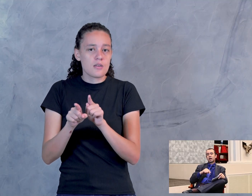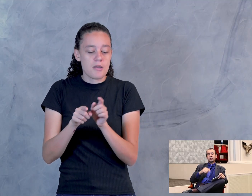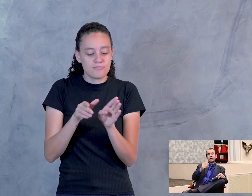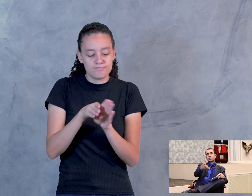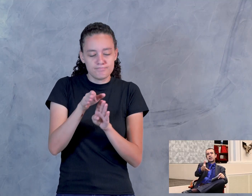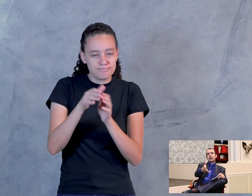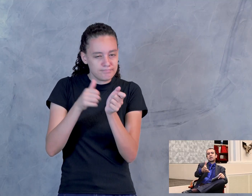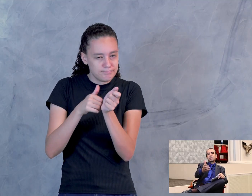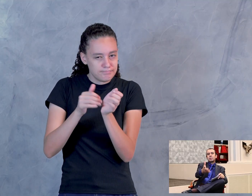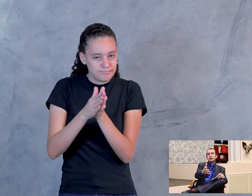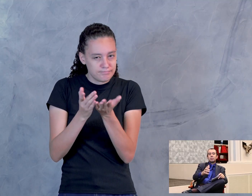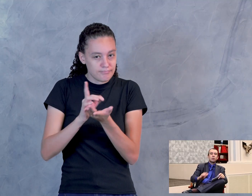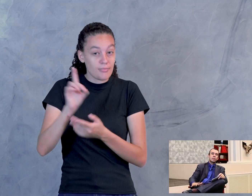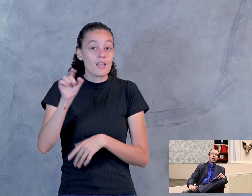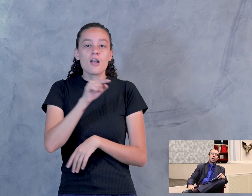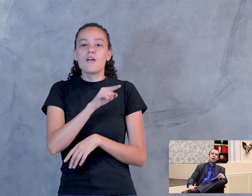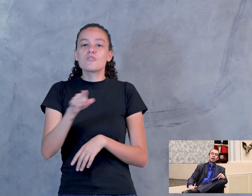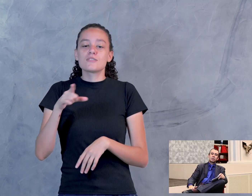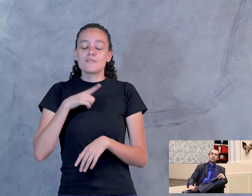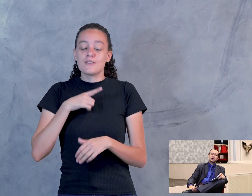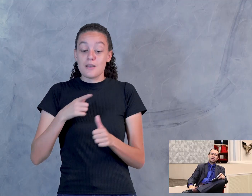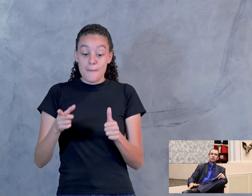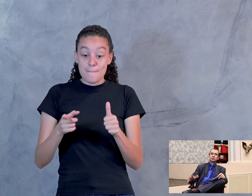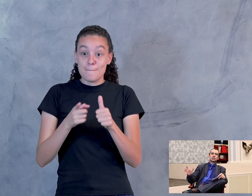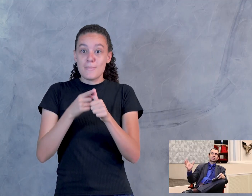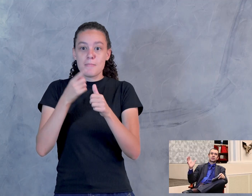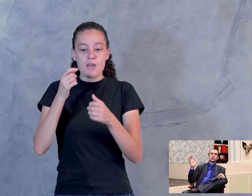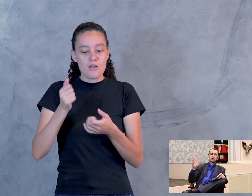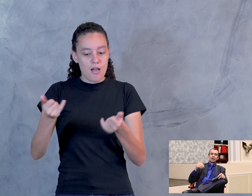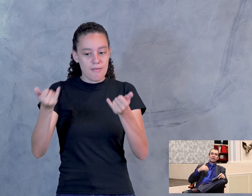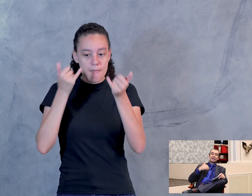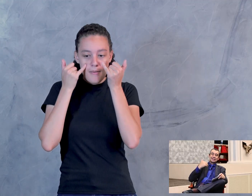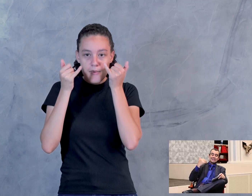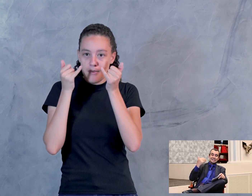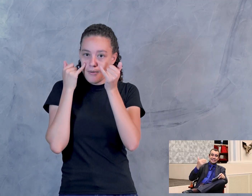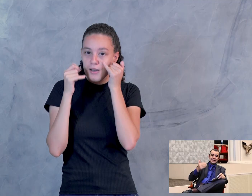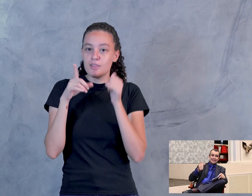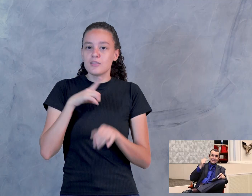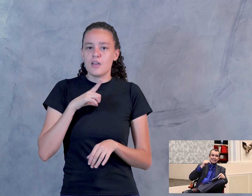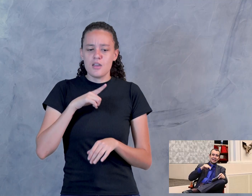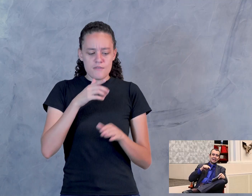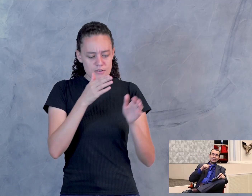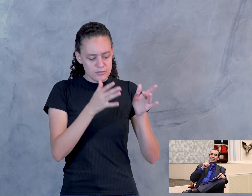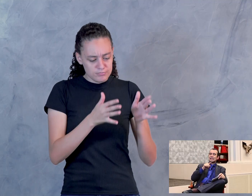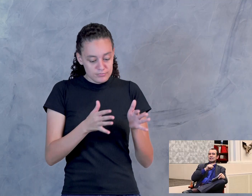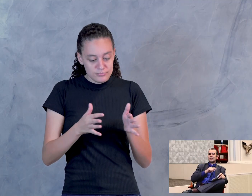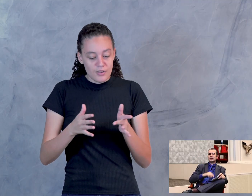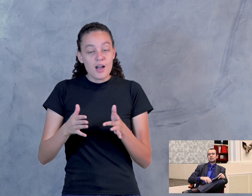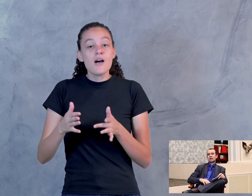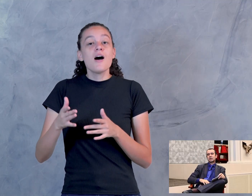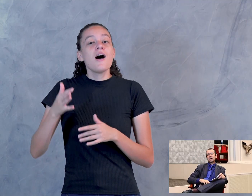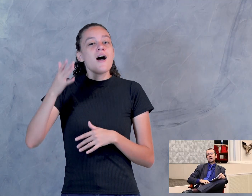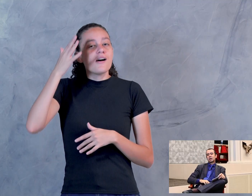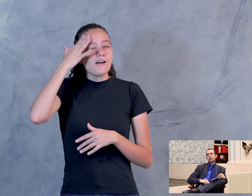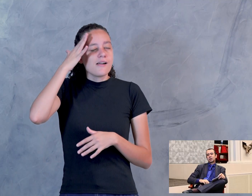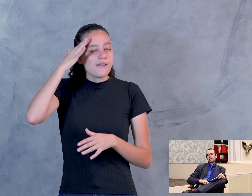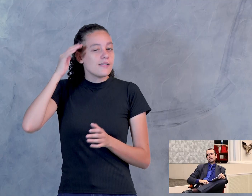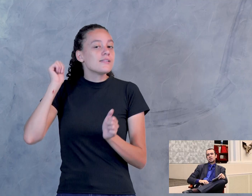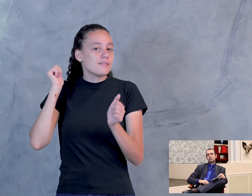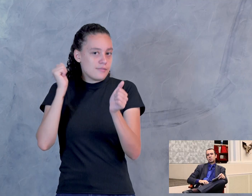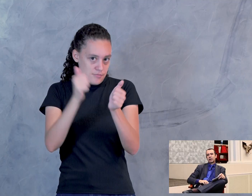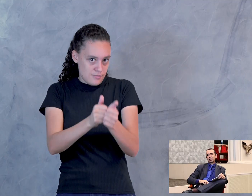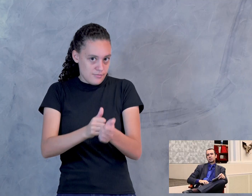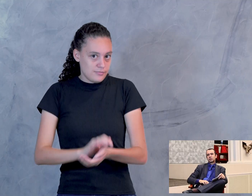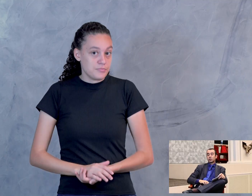do evangelho, vai chegar em primeira mão aí para você e você vai se inteirar dessa mensagem que